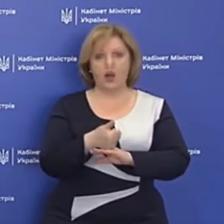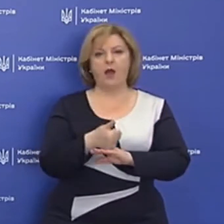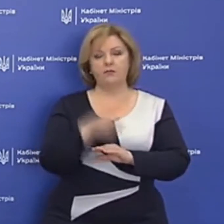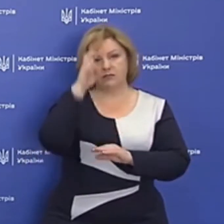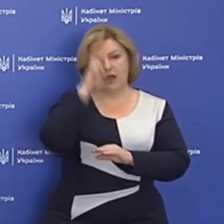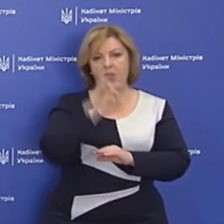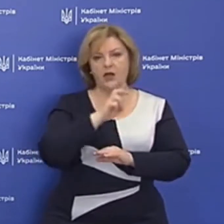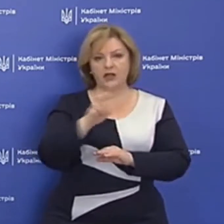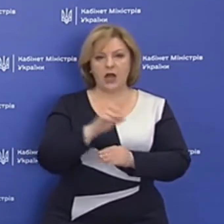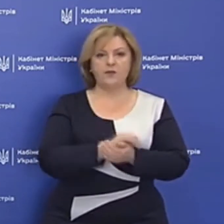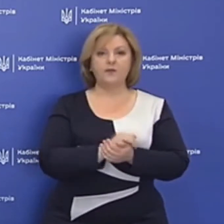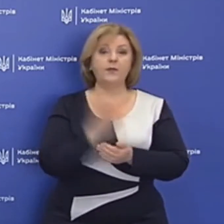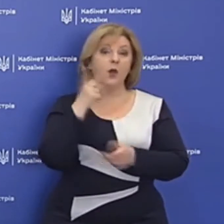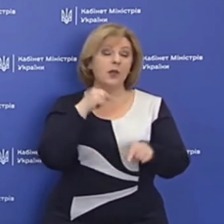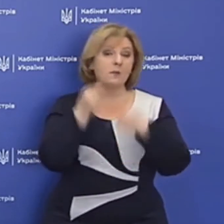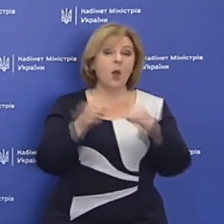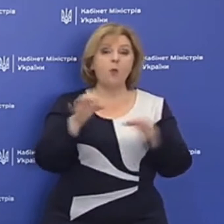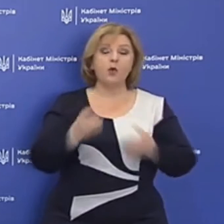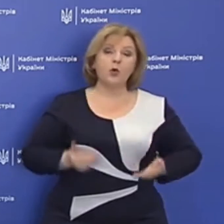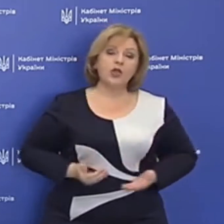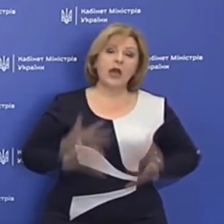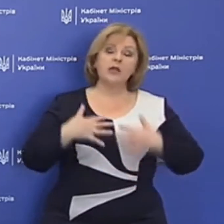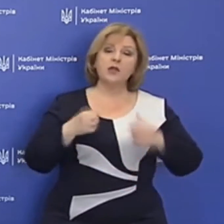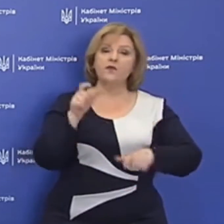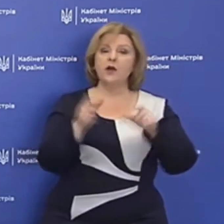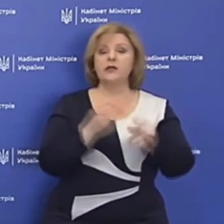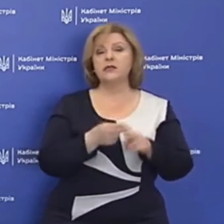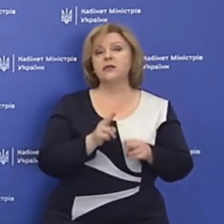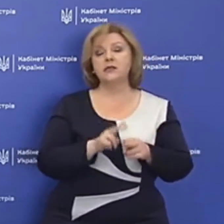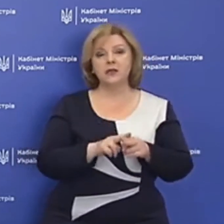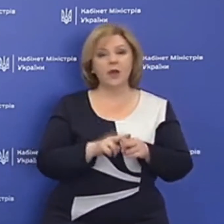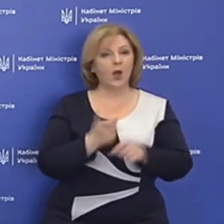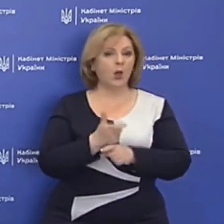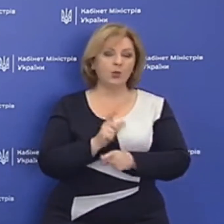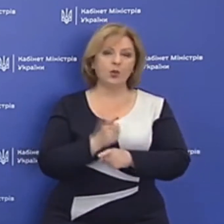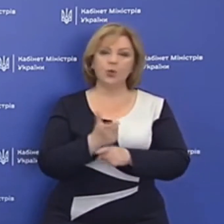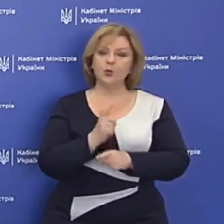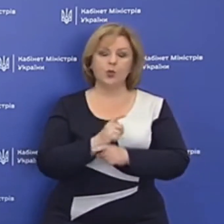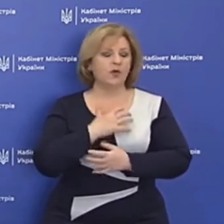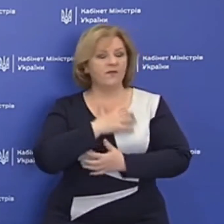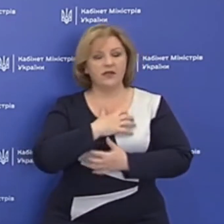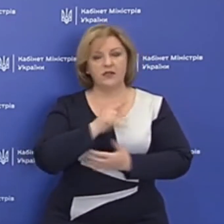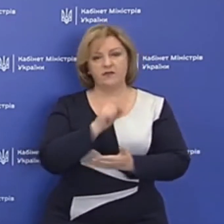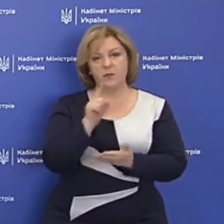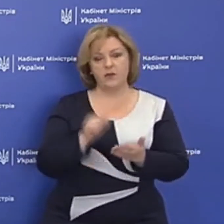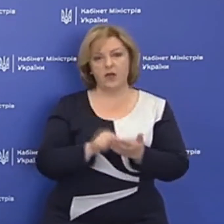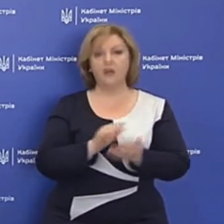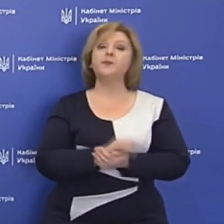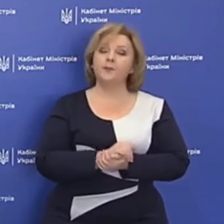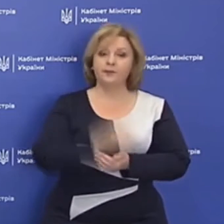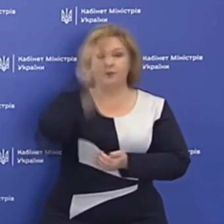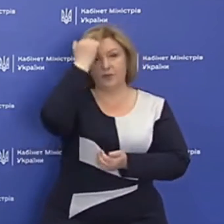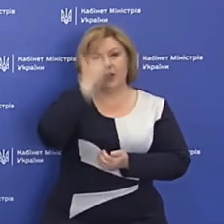що, тобто, коли мова йде про життя і здоров'я людей, це дуже-дуже надважливе питання.